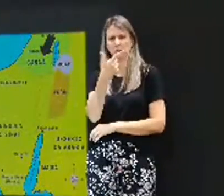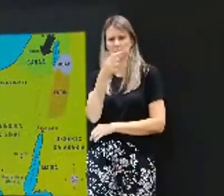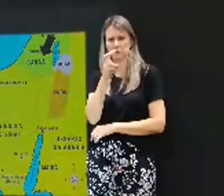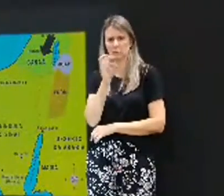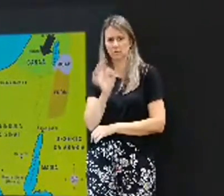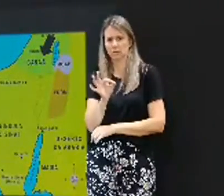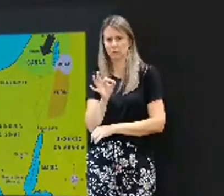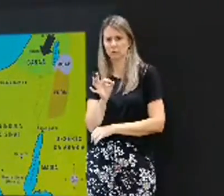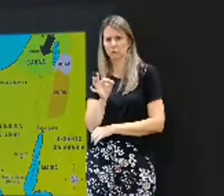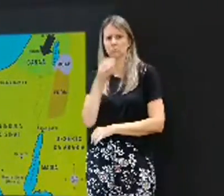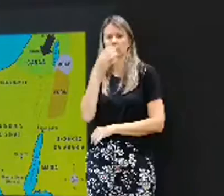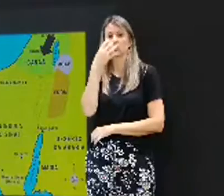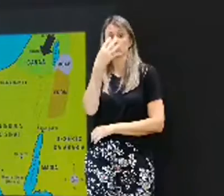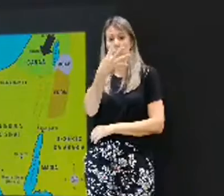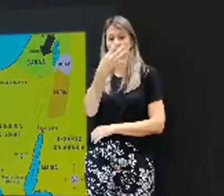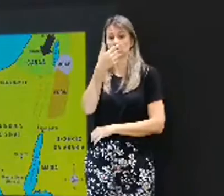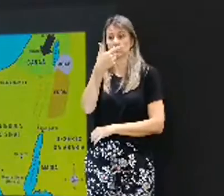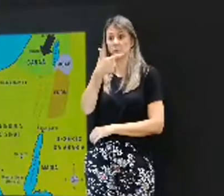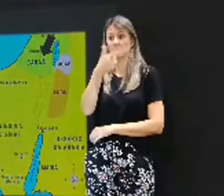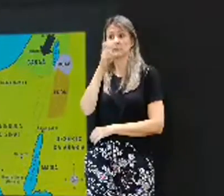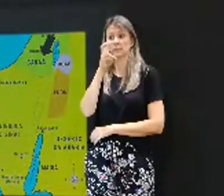longe, né?